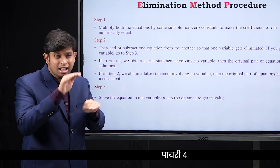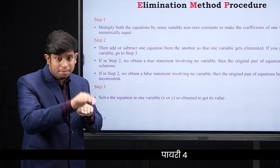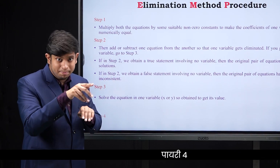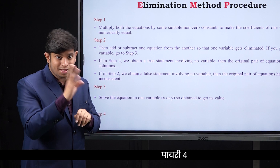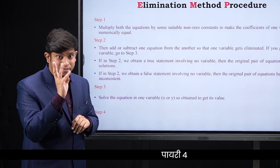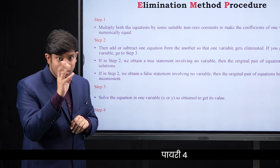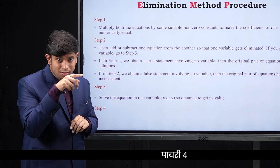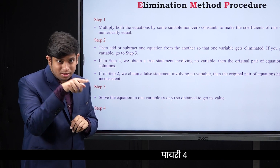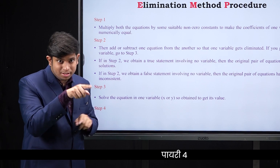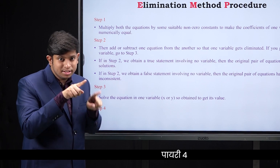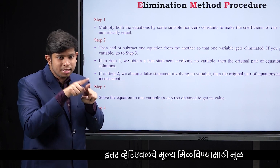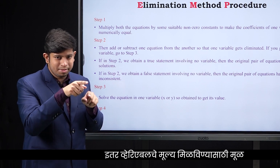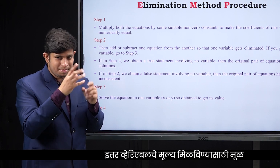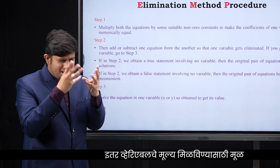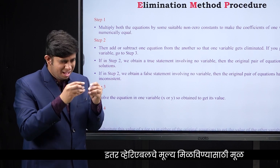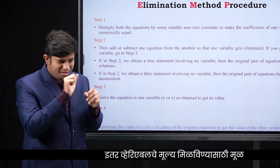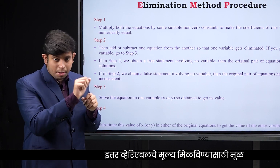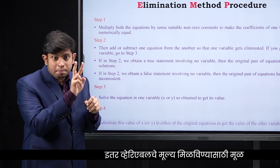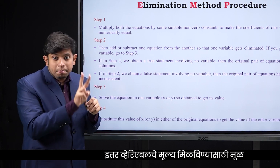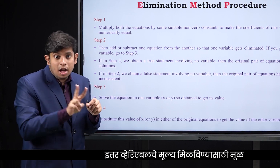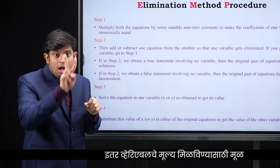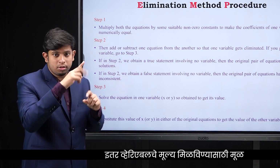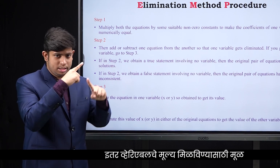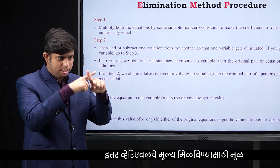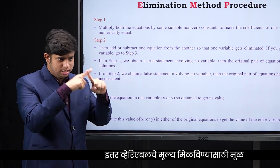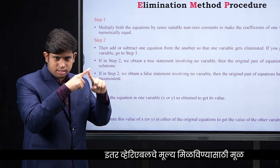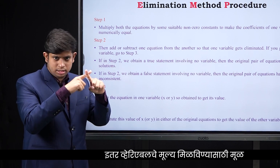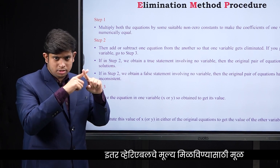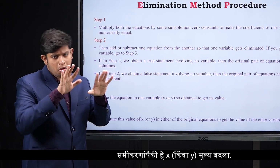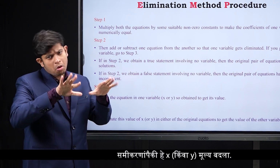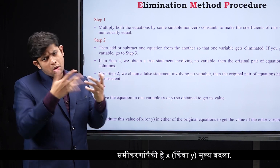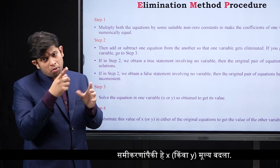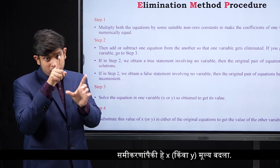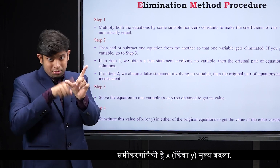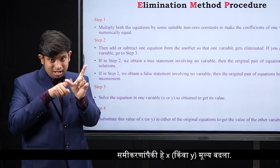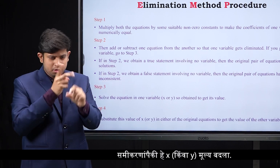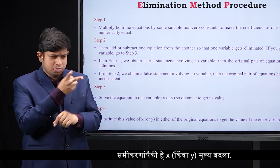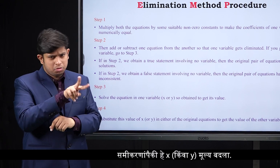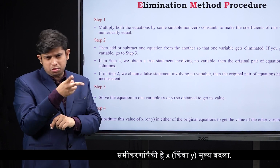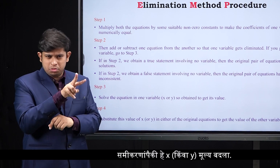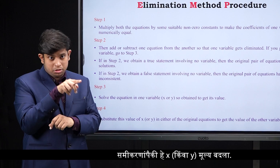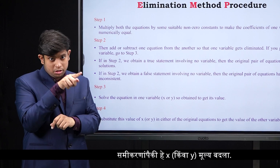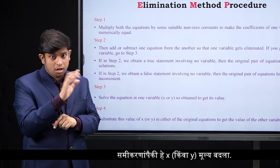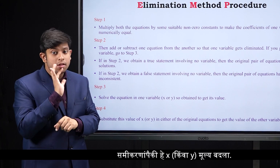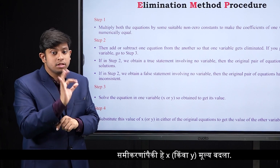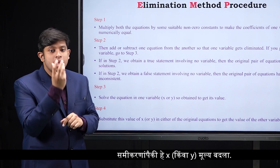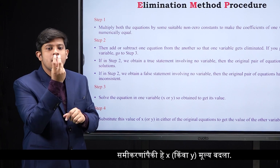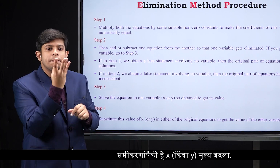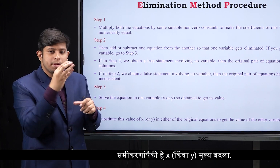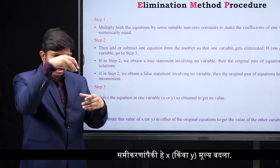पायरी 4. इतर व्हेरिएबल्सचे मूल्य मिळवण्यासाठी मूळ समीकरणांपैकी हे x किंवा y